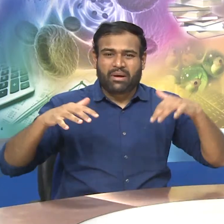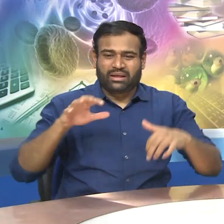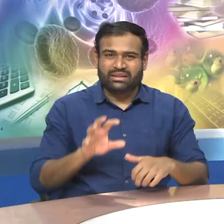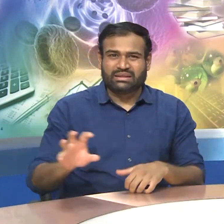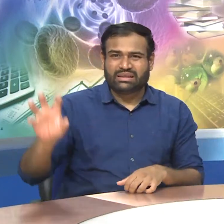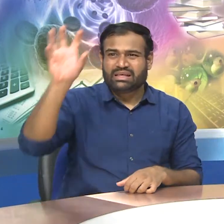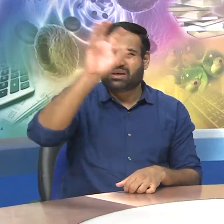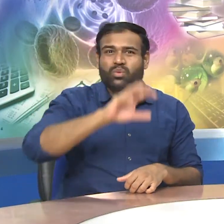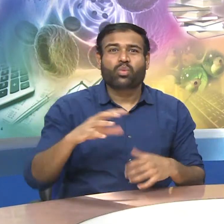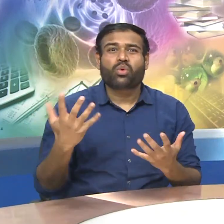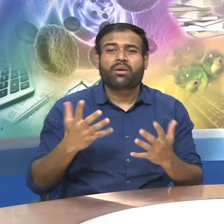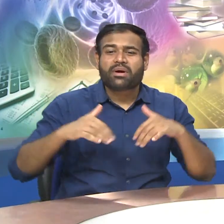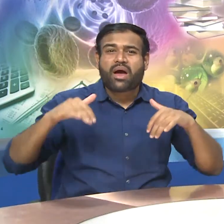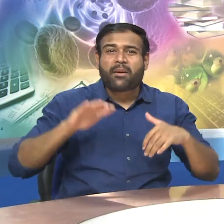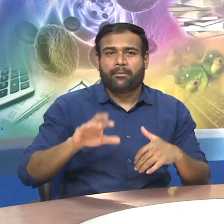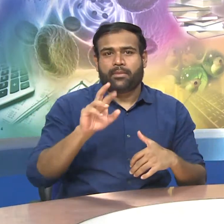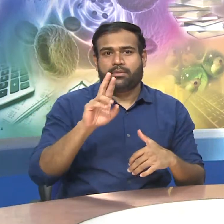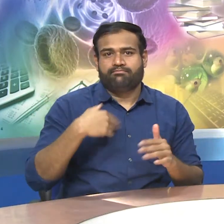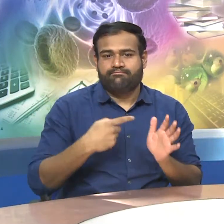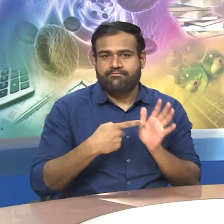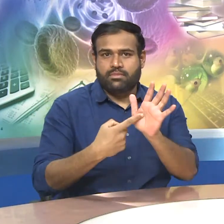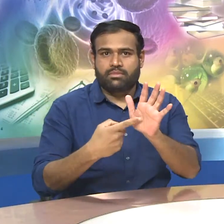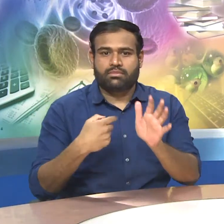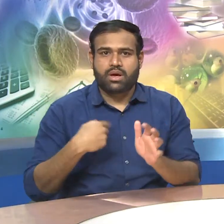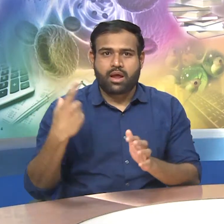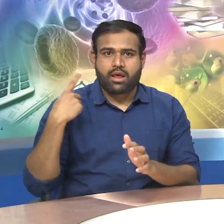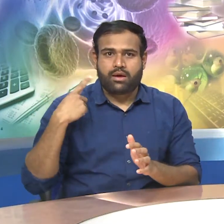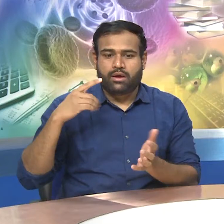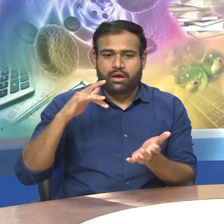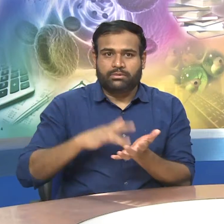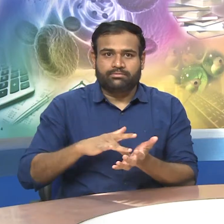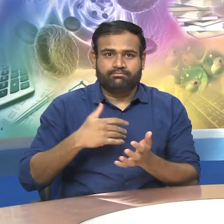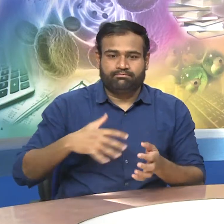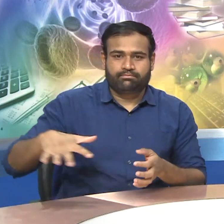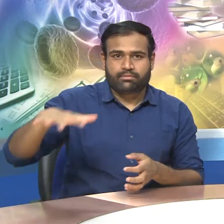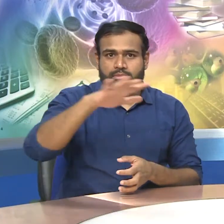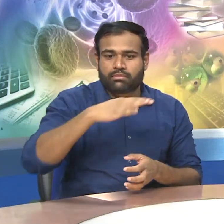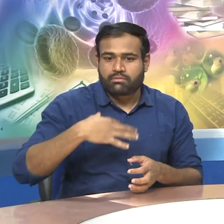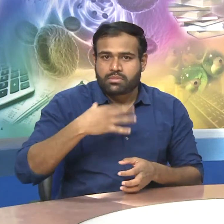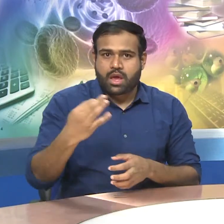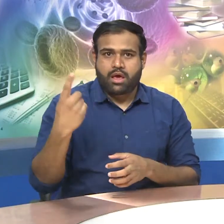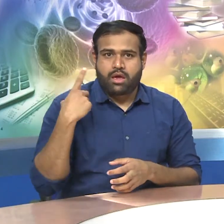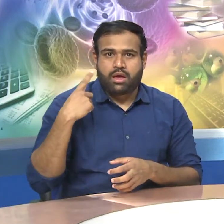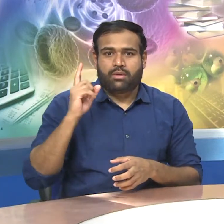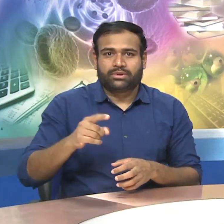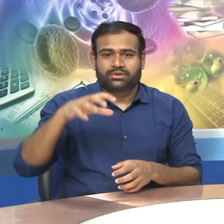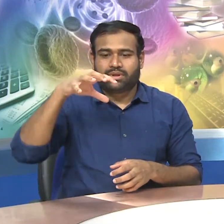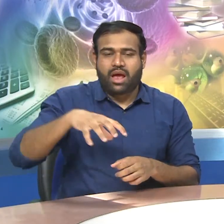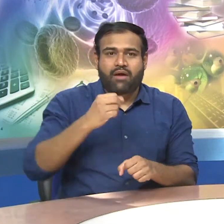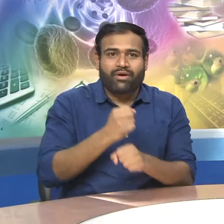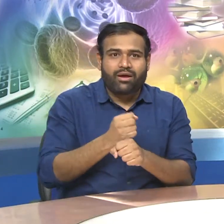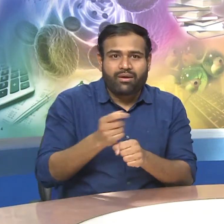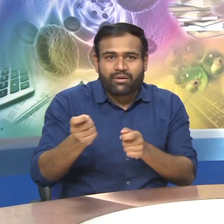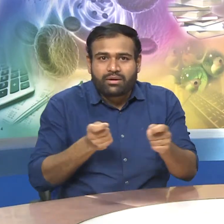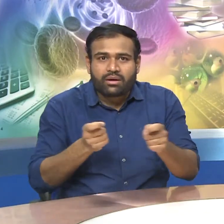जो कि लोगों को रिप्रेजेंट करती है, रिप्रेजेंट्स द पीपल ऑफ द स्टेट, उस स्टेट के लोगों को रिप्रेजेंट करती